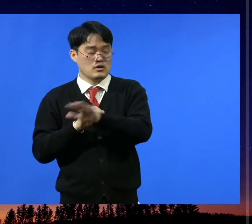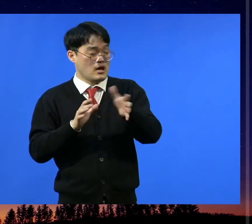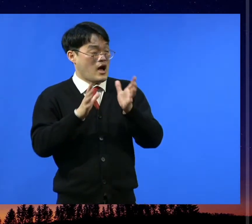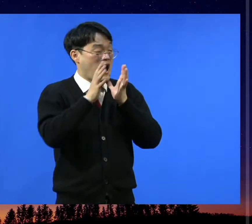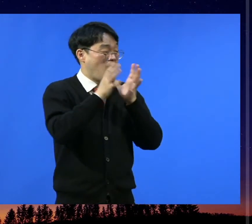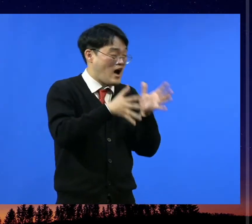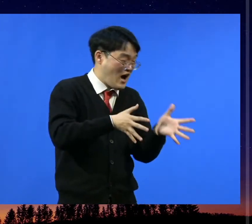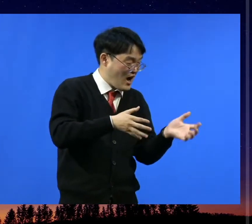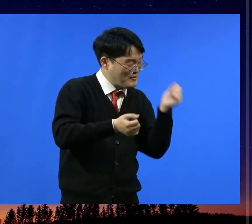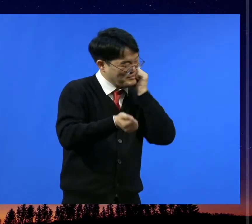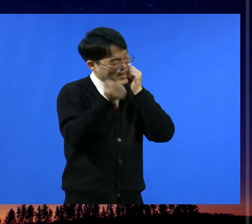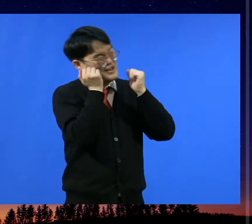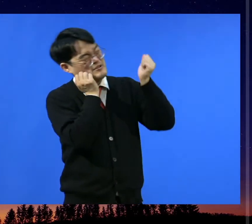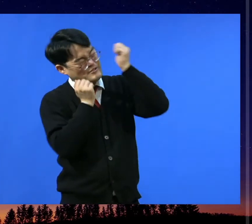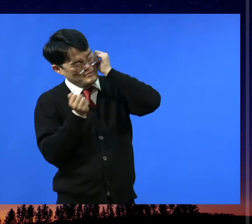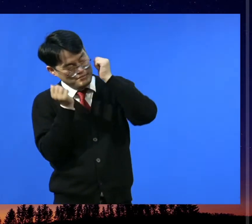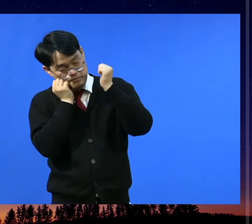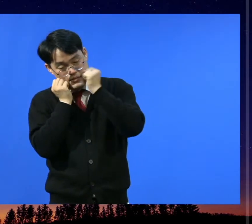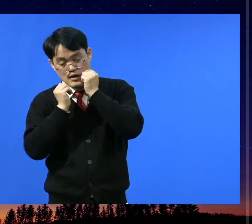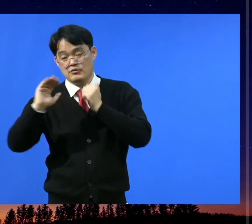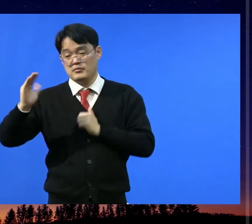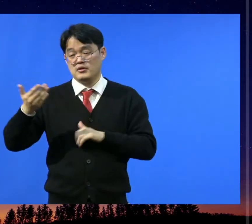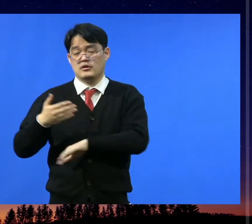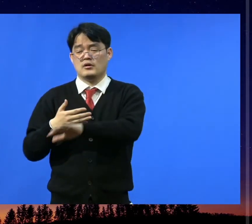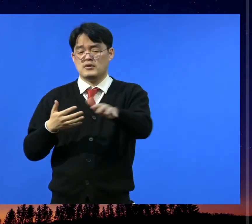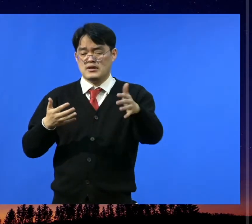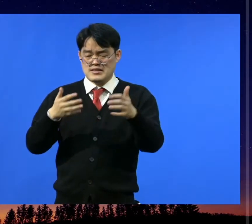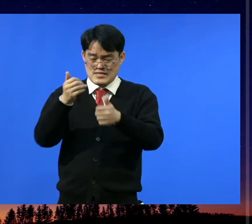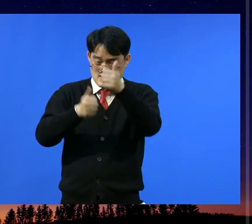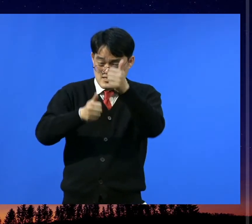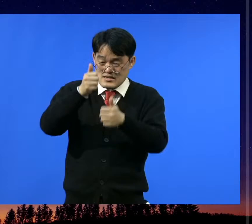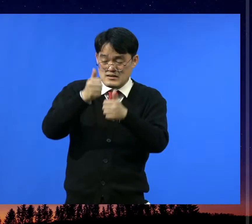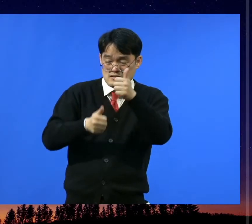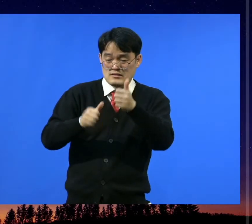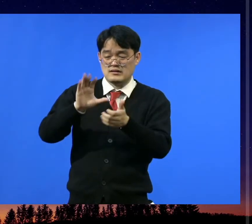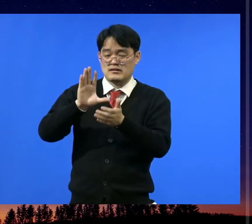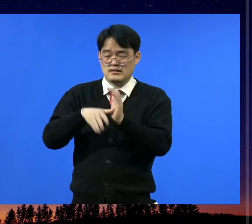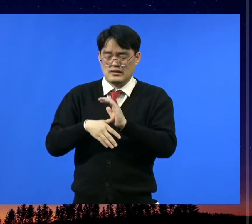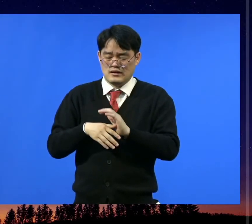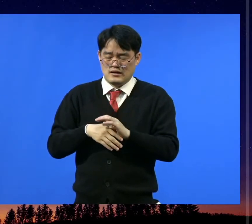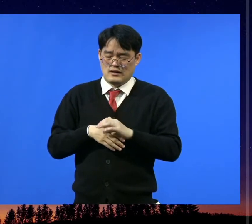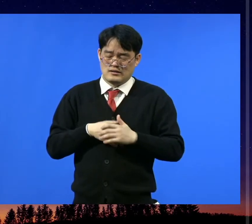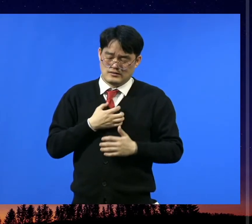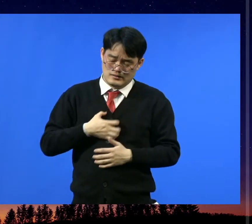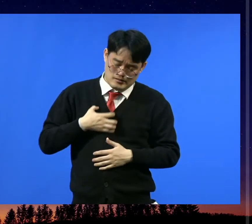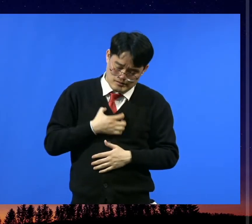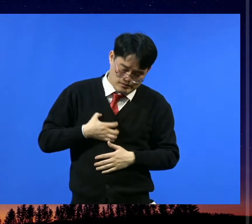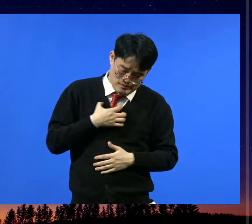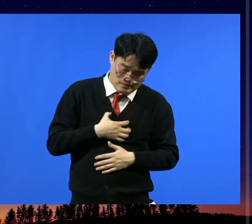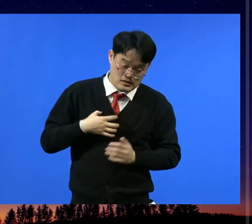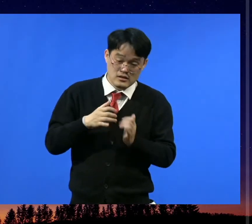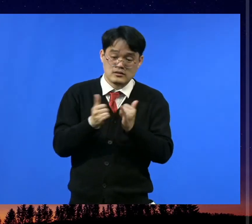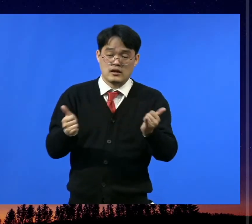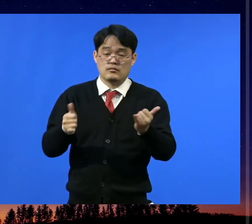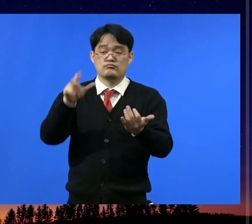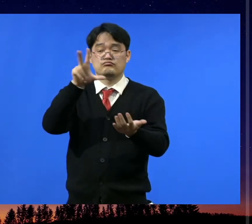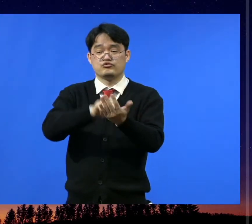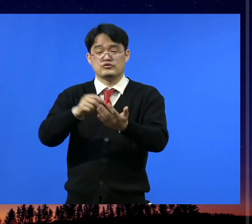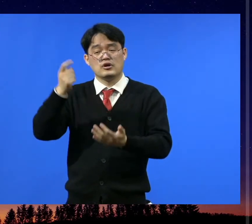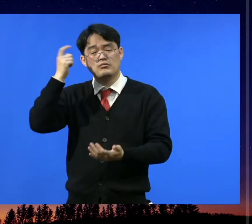보십시오. 끙끙 앓고 신음하는 사람들 보십시오. 틀림없이 전조가 있었는데 깨어 기도하지 않았을 때라는 거죠.